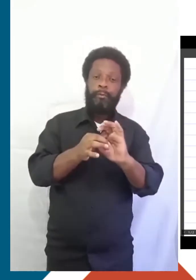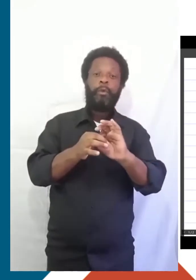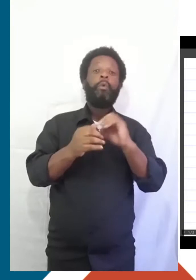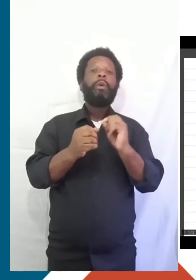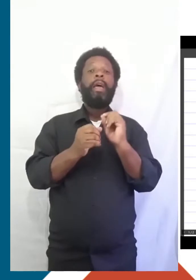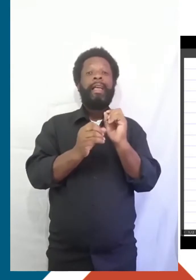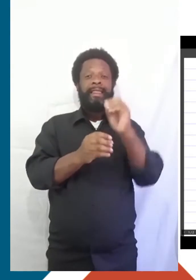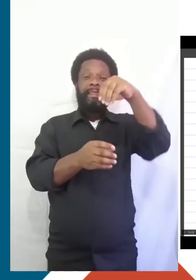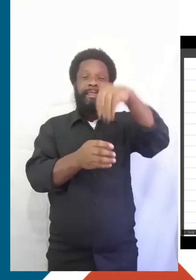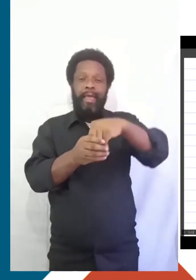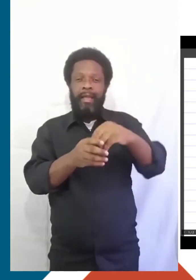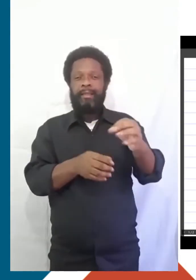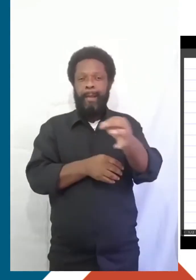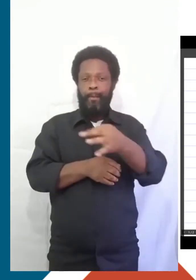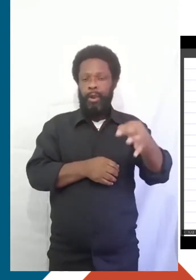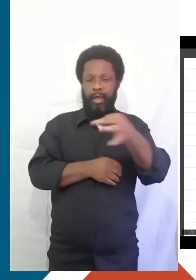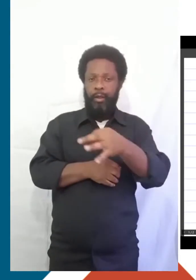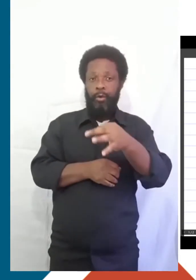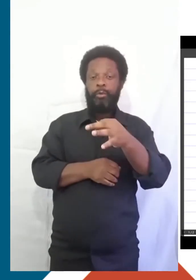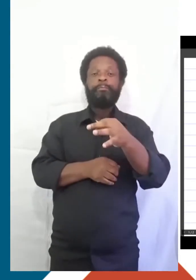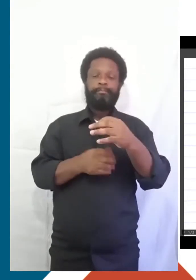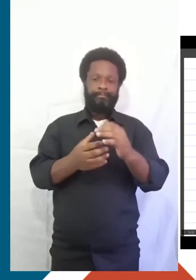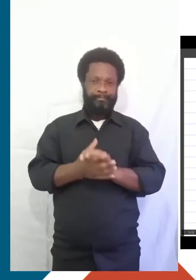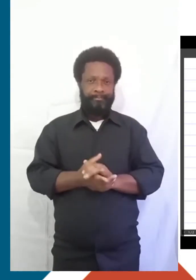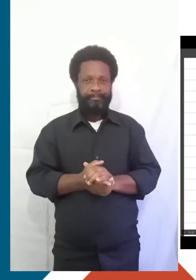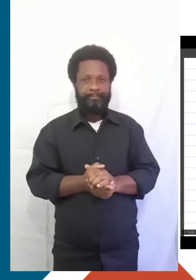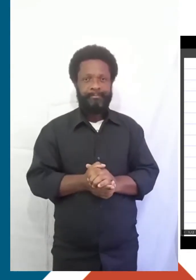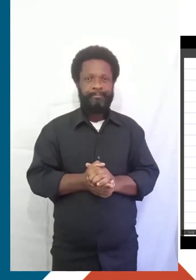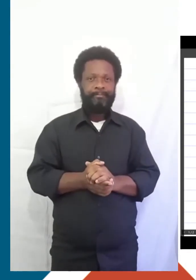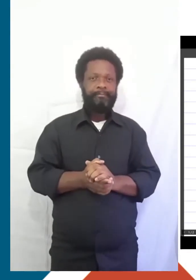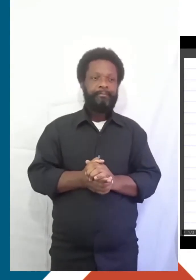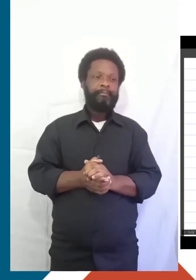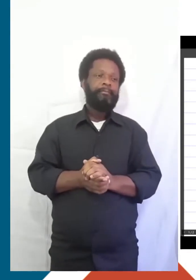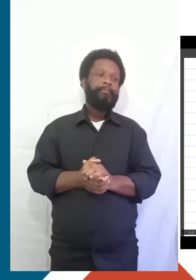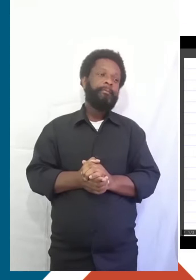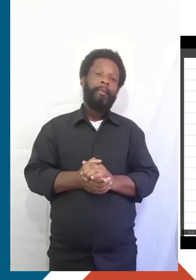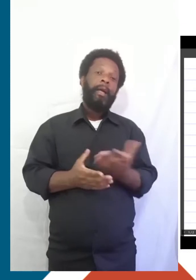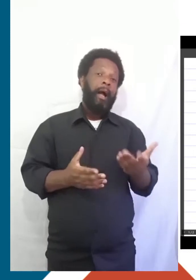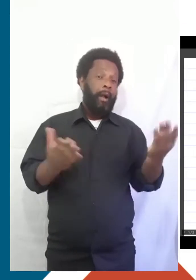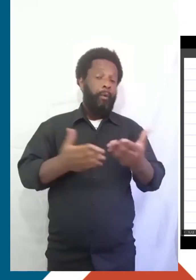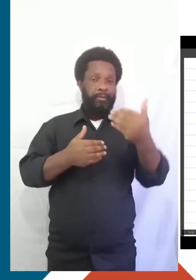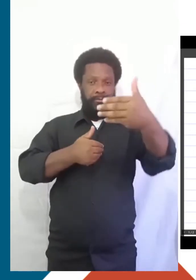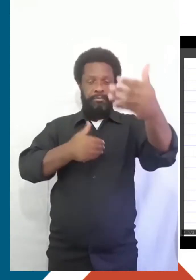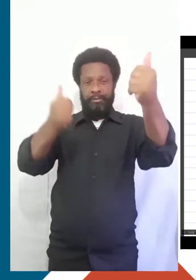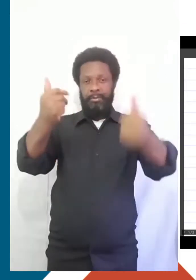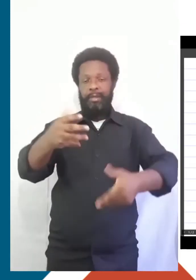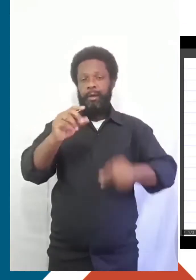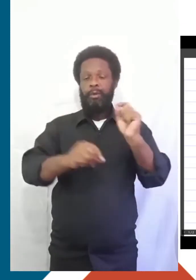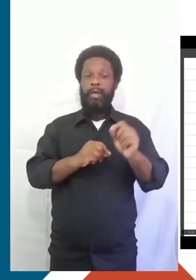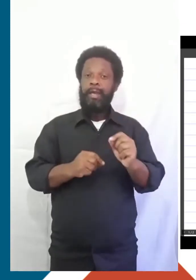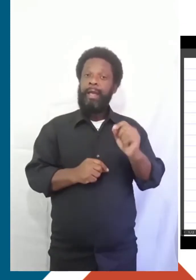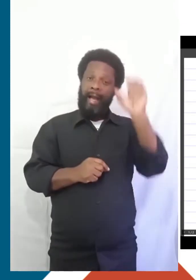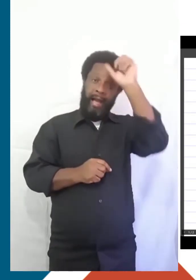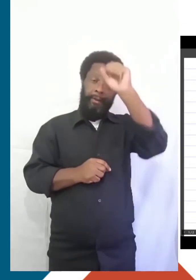falar também, ligações intramoleculares. São aquelas que acontecem dentro das moléculas.